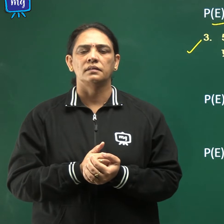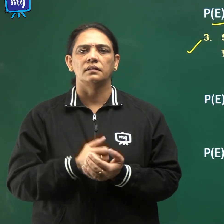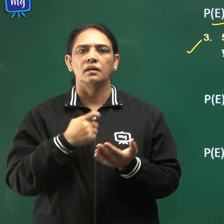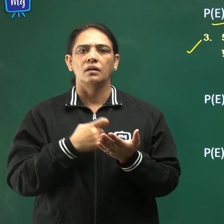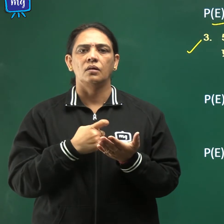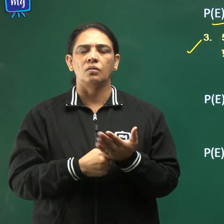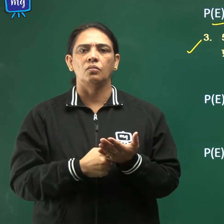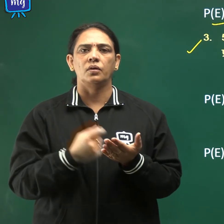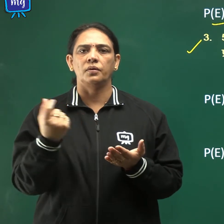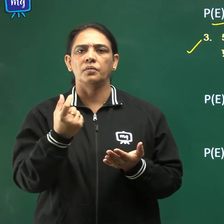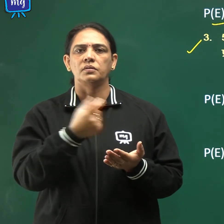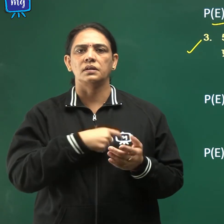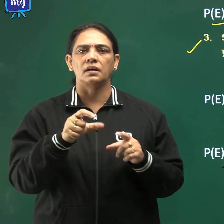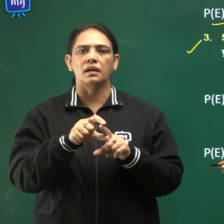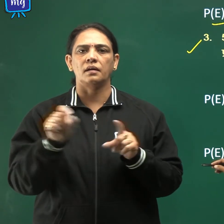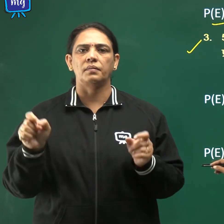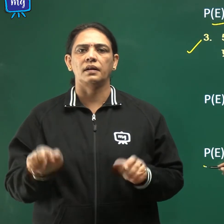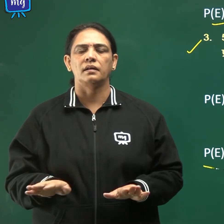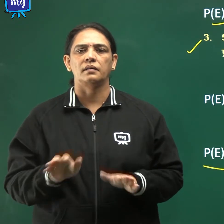के सूत्र विश करेंगे और